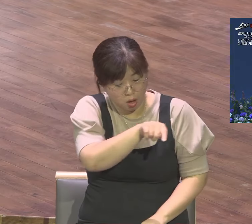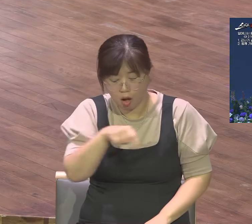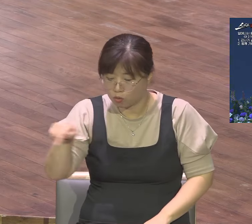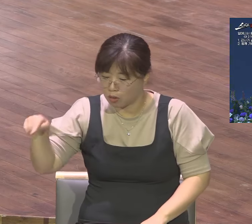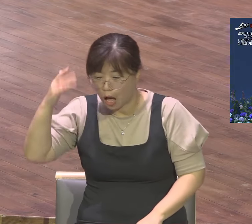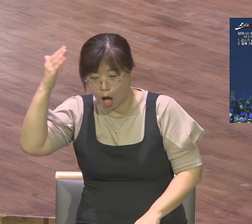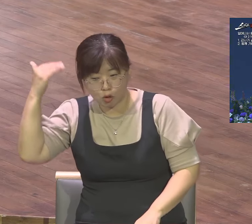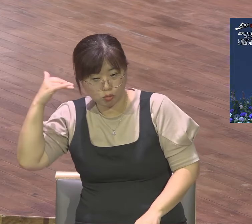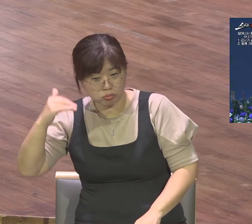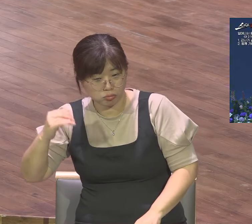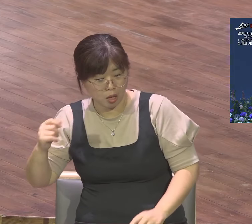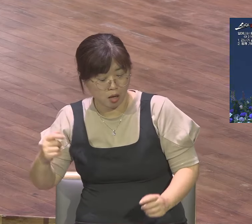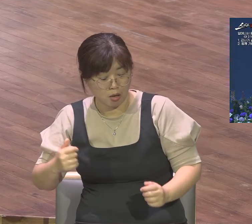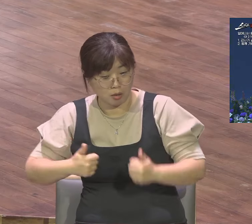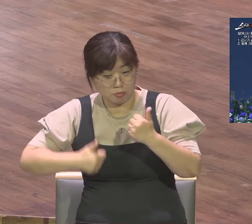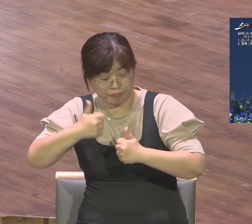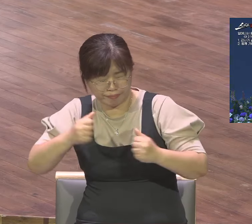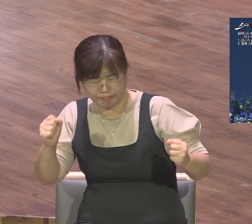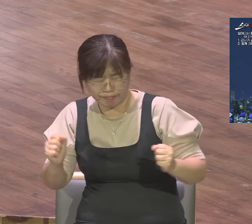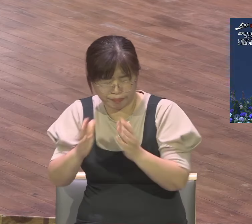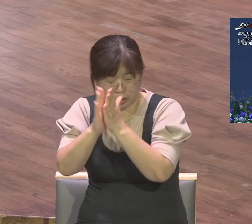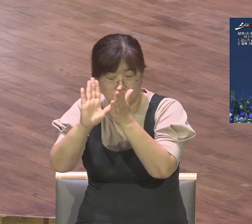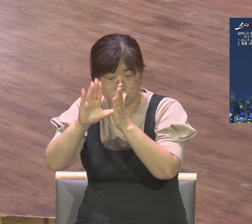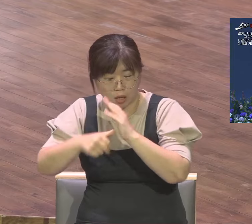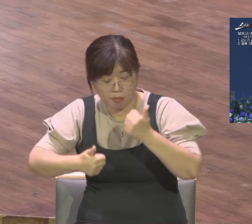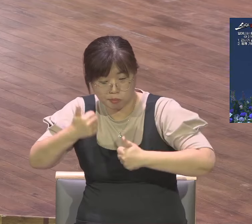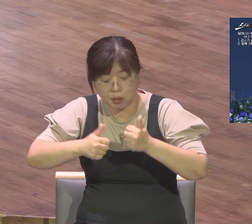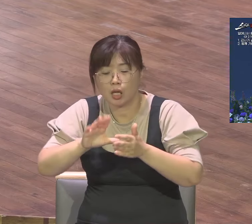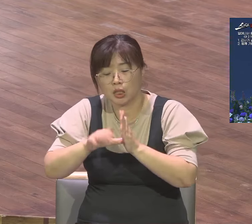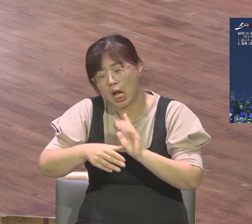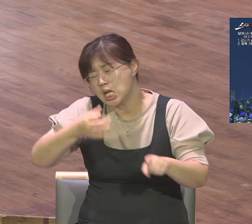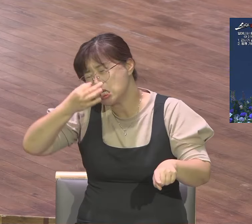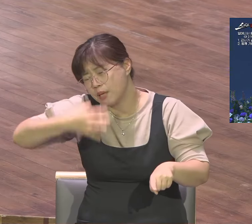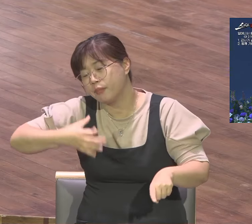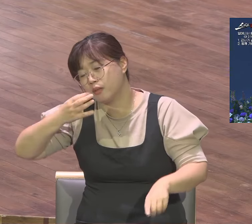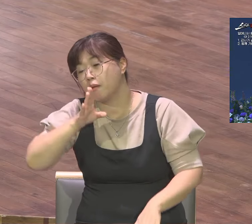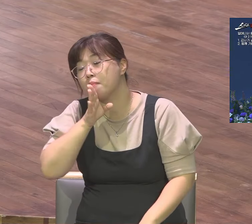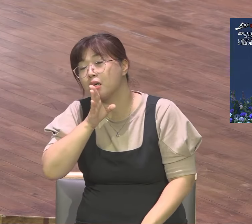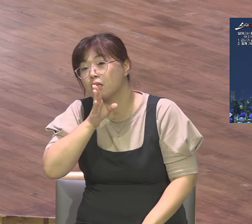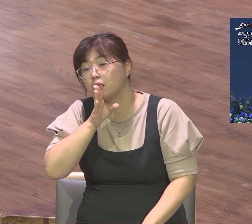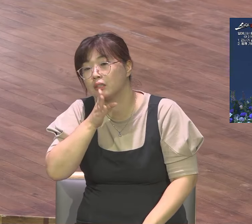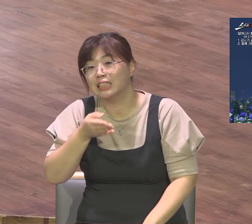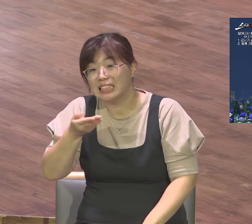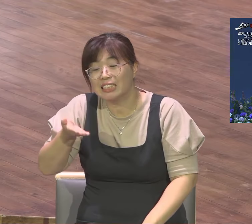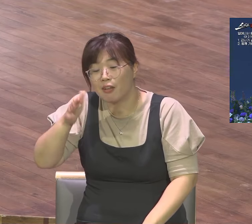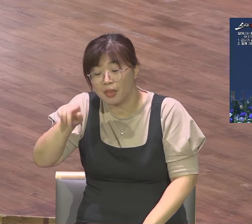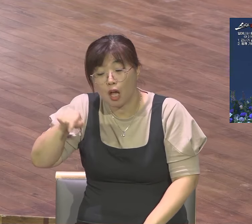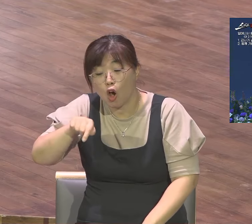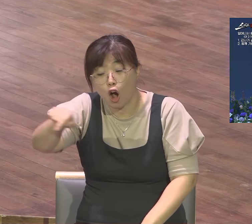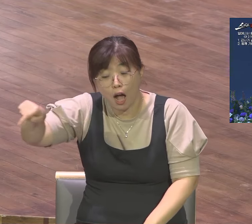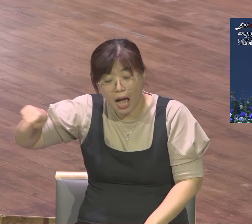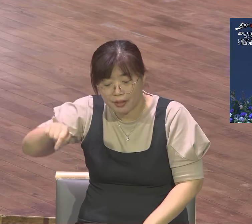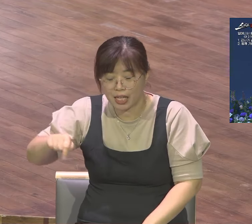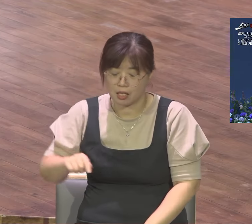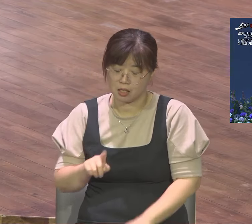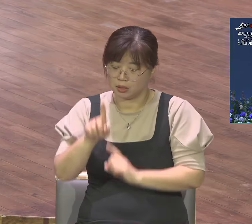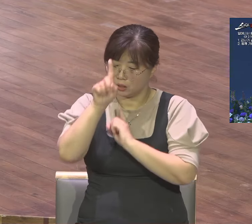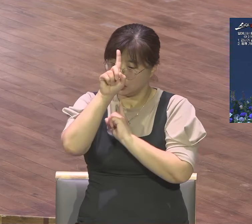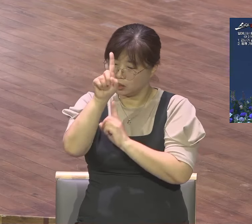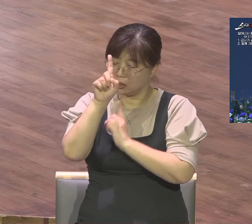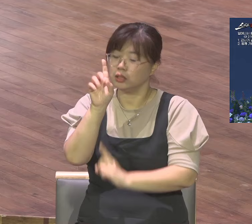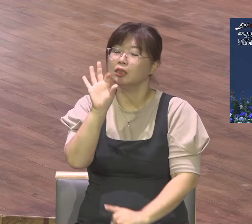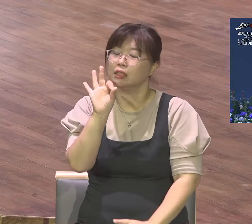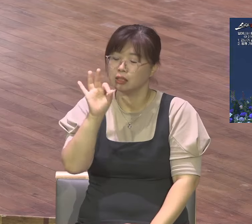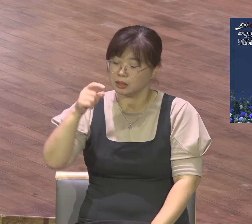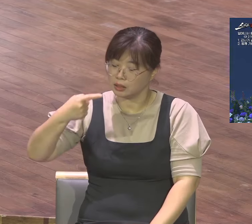그래가지고 딱 이 세 선수 중에 단식에 출전하는 이연애 선수. 이 이연애